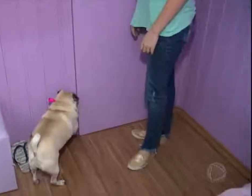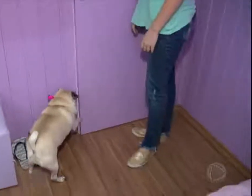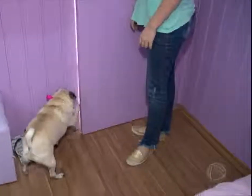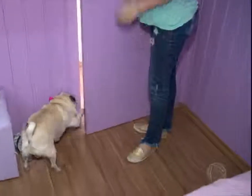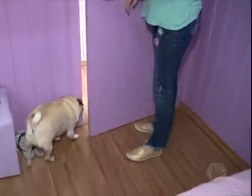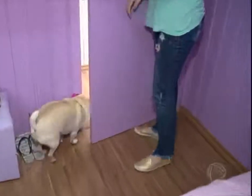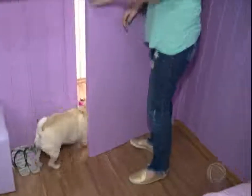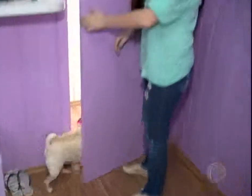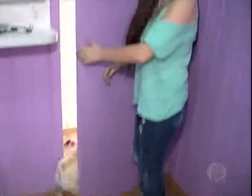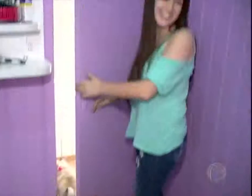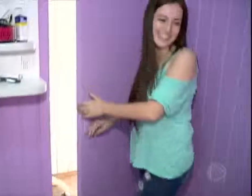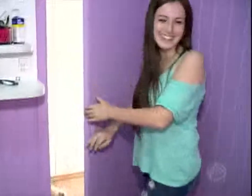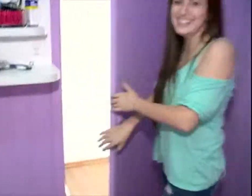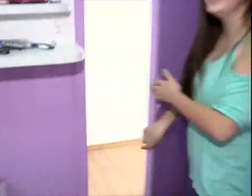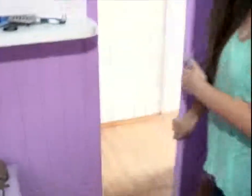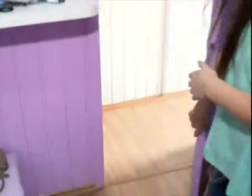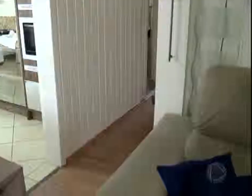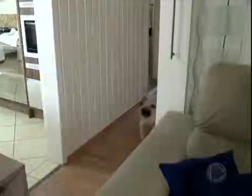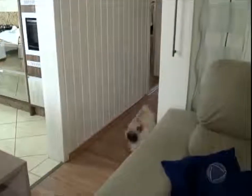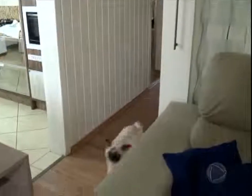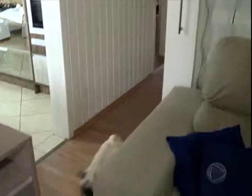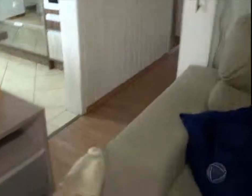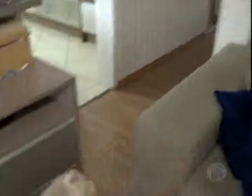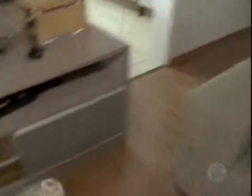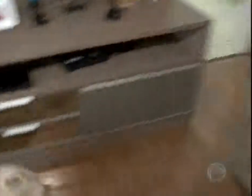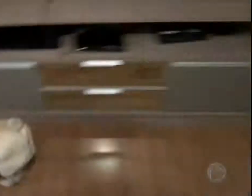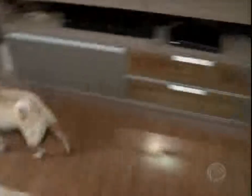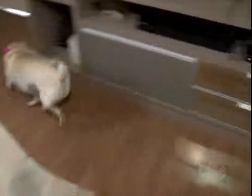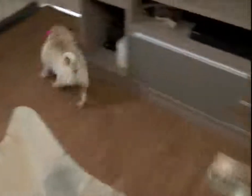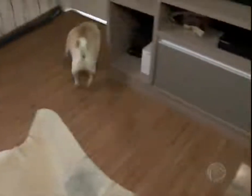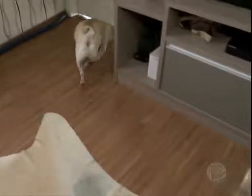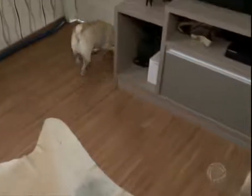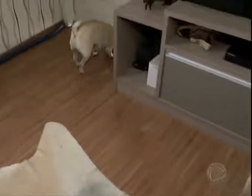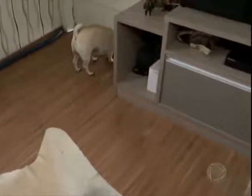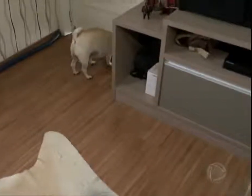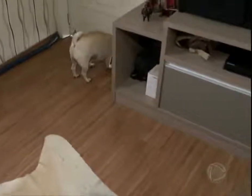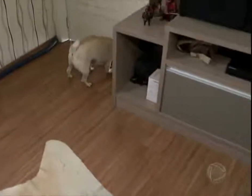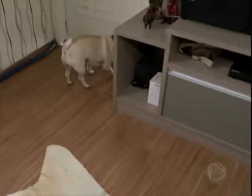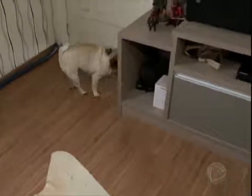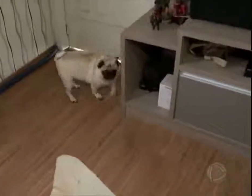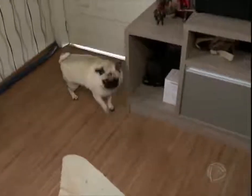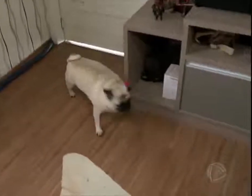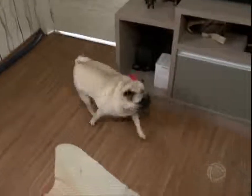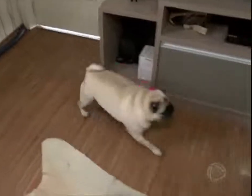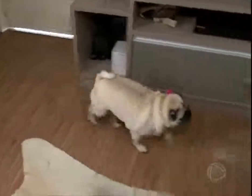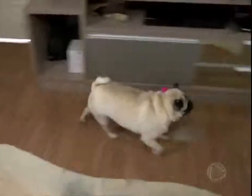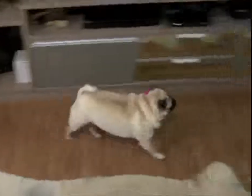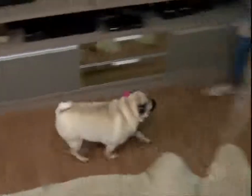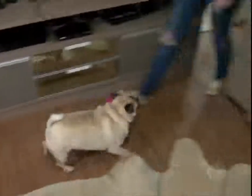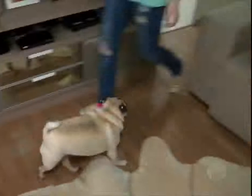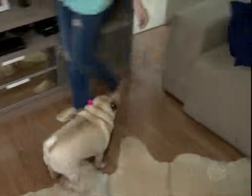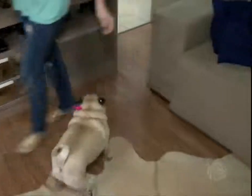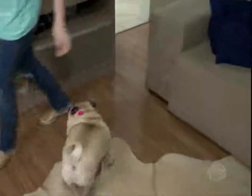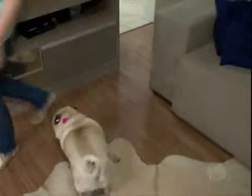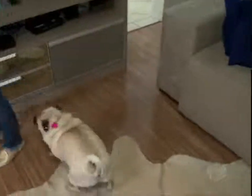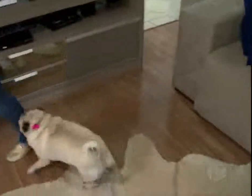sempre eles estão na sala. Se os irmãos estiverem no quarto, por exemplo, não percebem que chegou alguém.